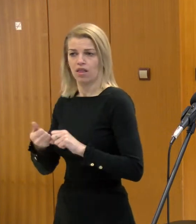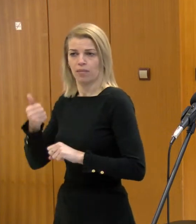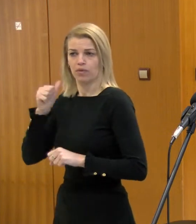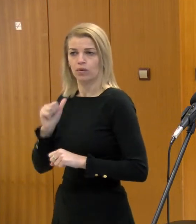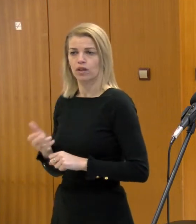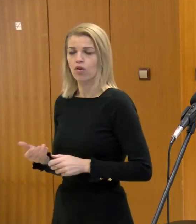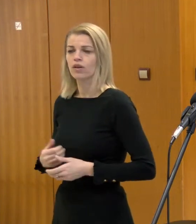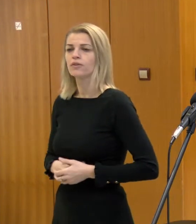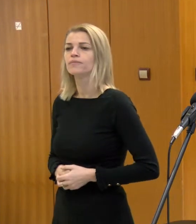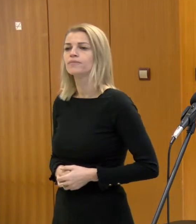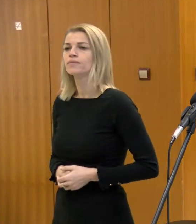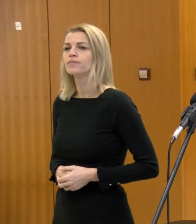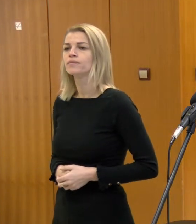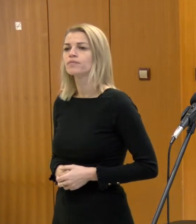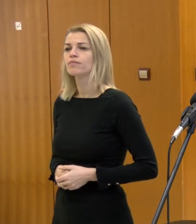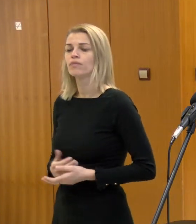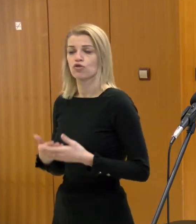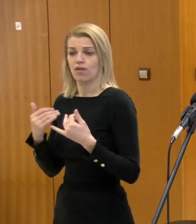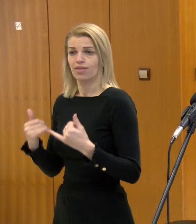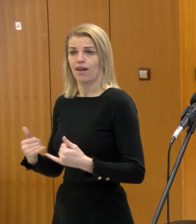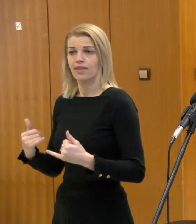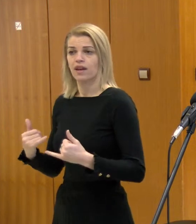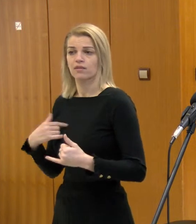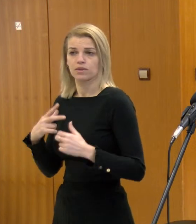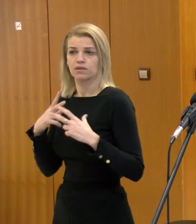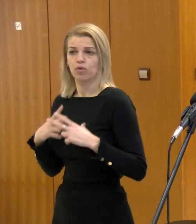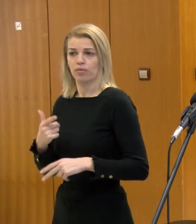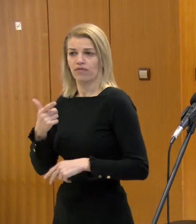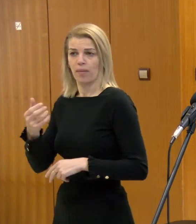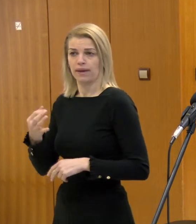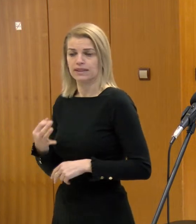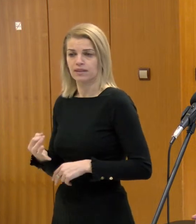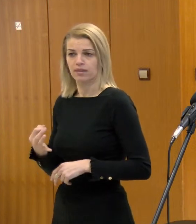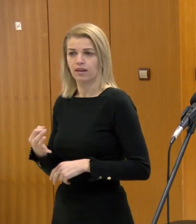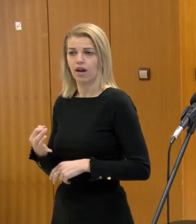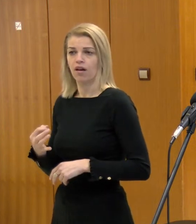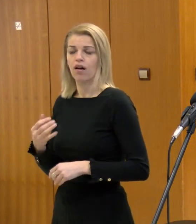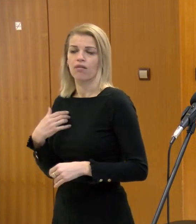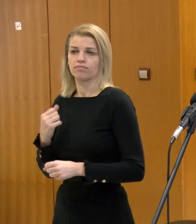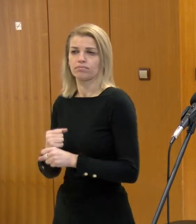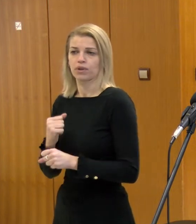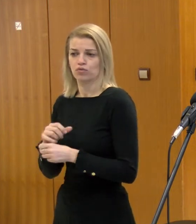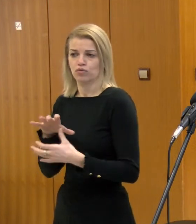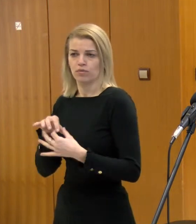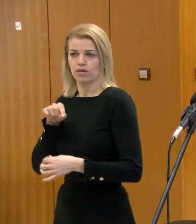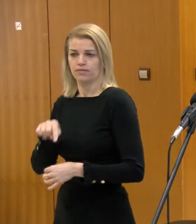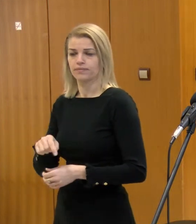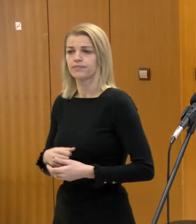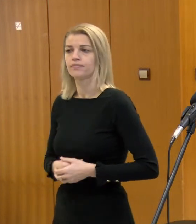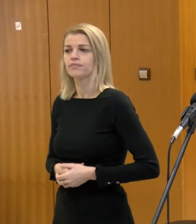rok, čiže sme na teraz spokojní s 2% a pracujeme v rámci tohto.